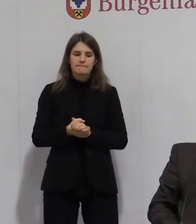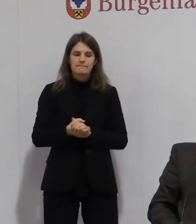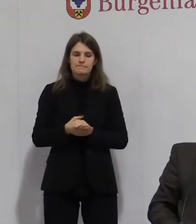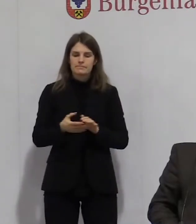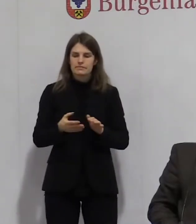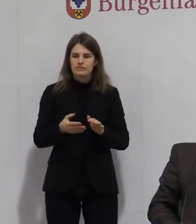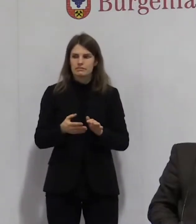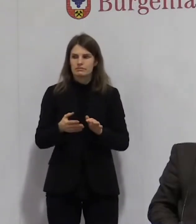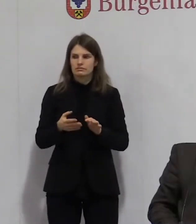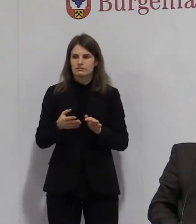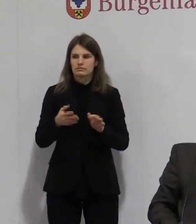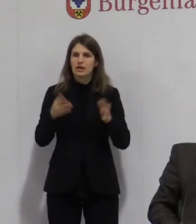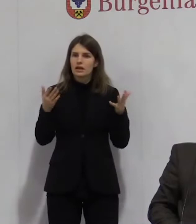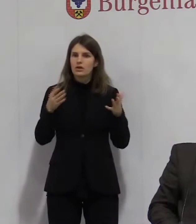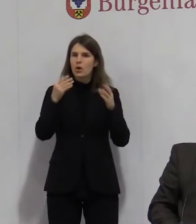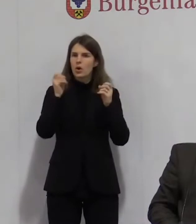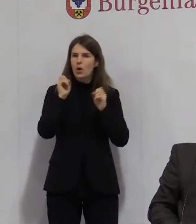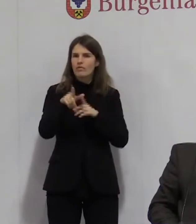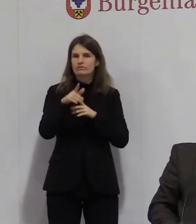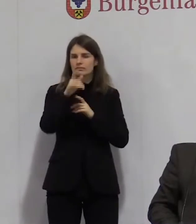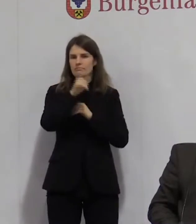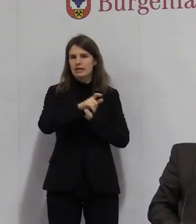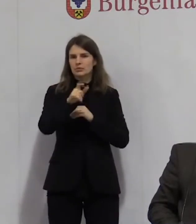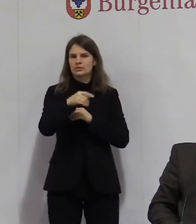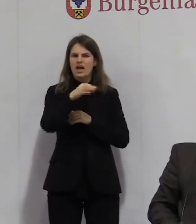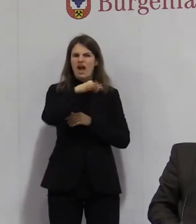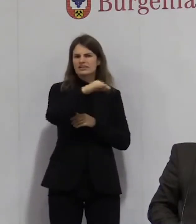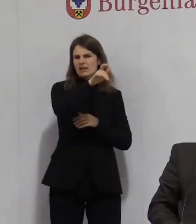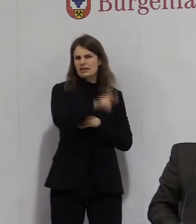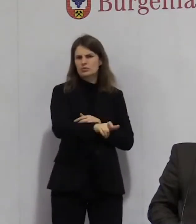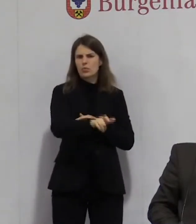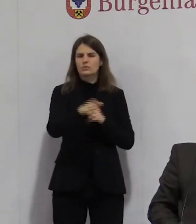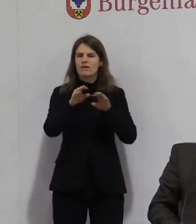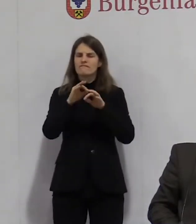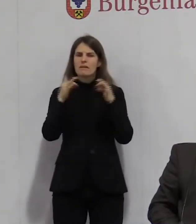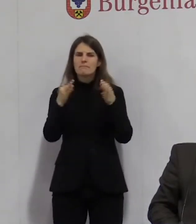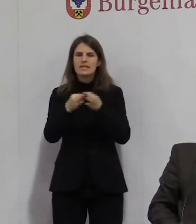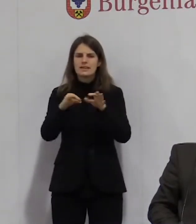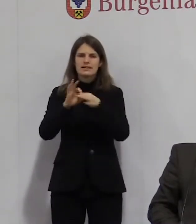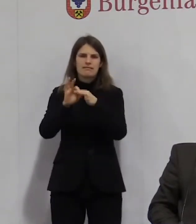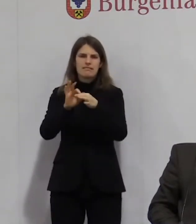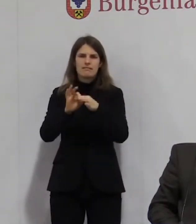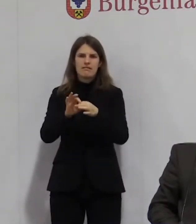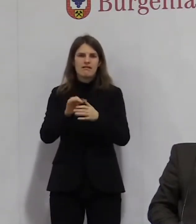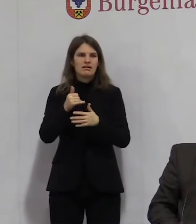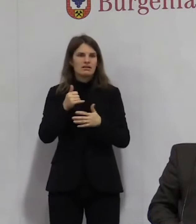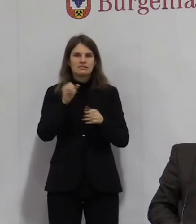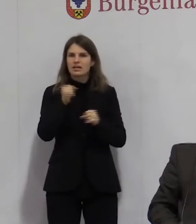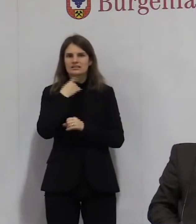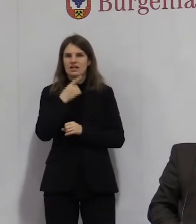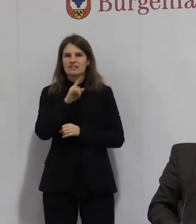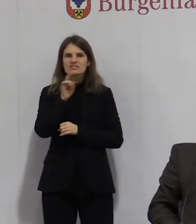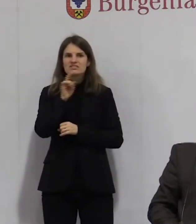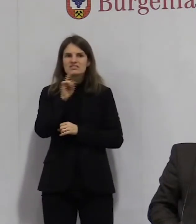Fälle häufig Einzelpersonen betrifft, Familienverbünde. Also es ist jetzt nicht definiert zu sagen, dass es auf ein